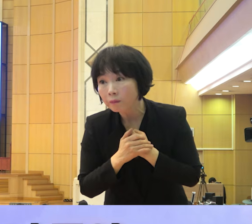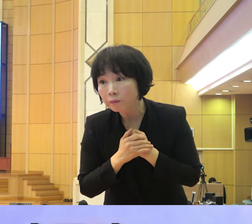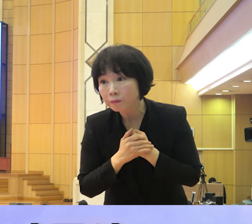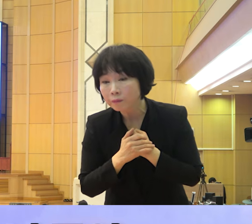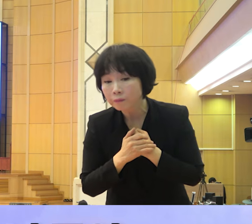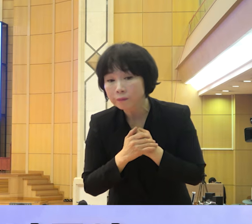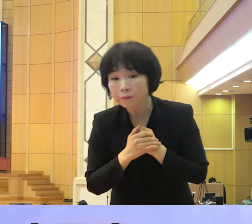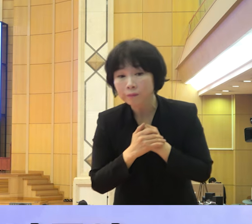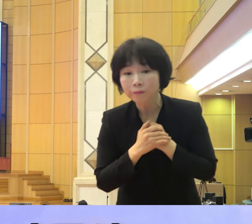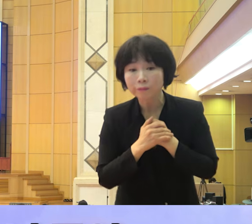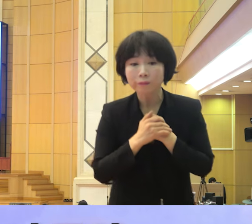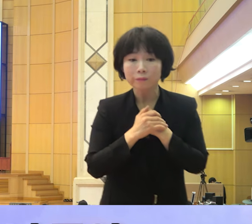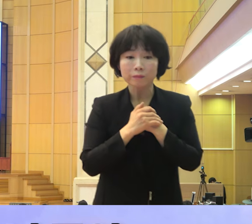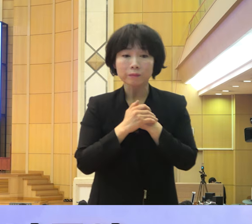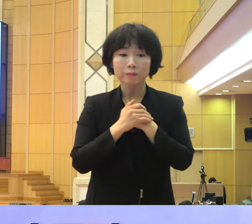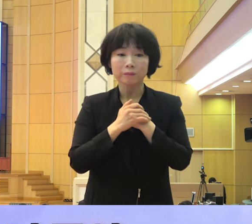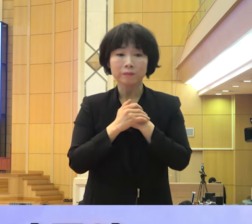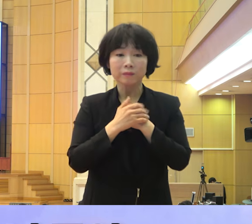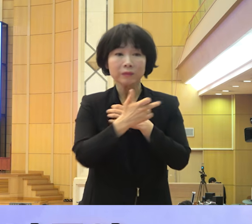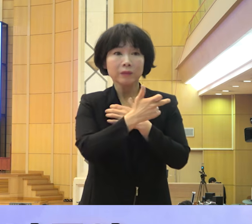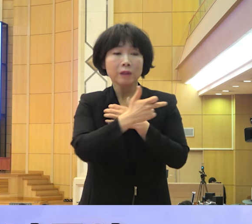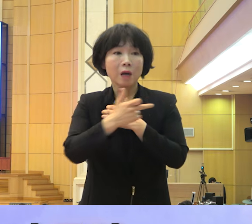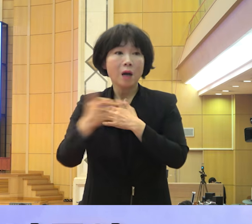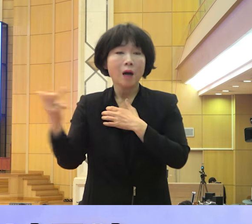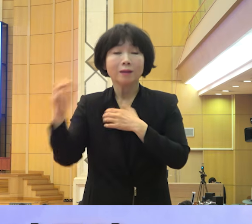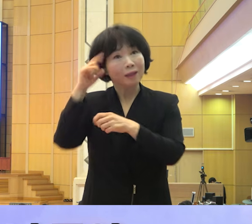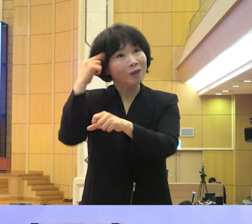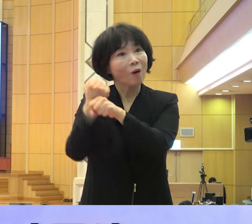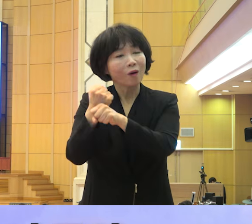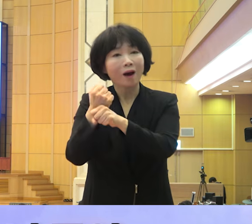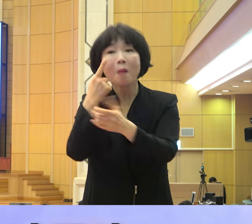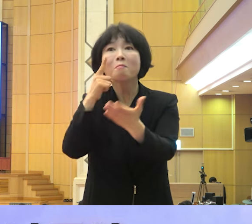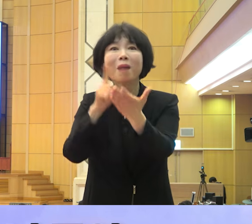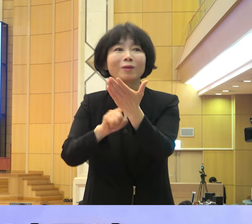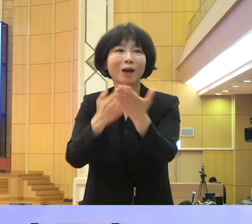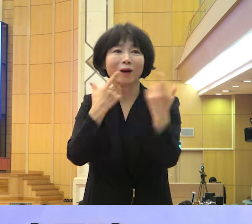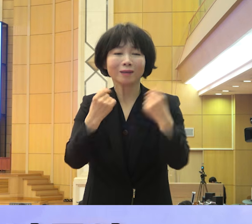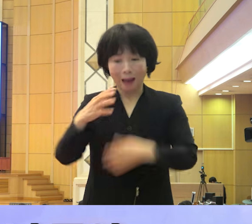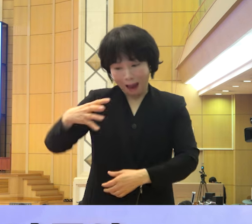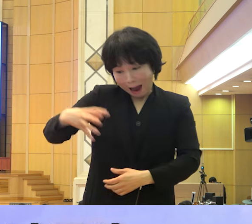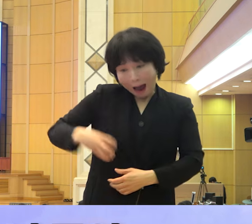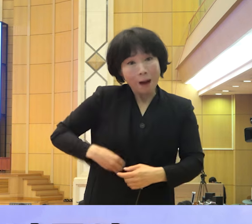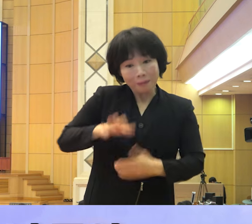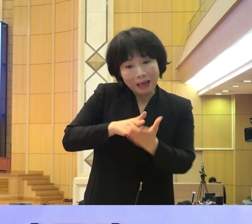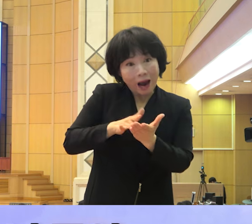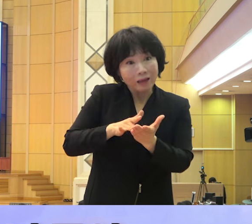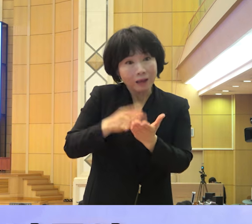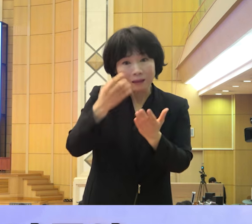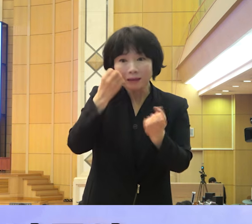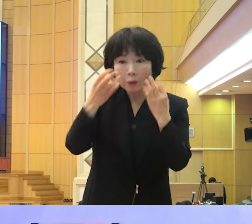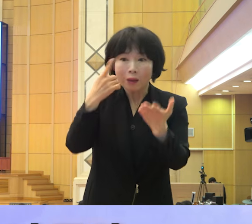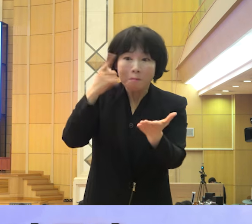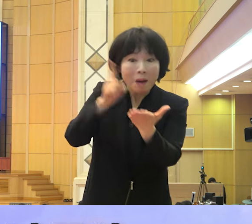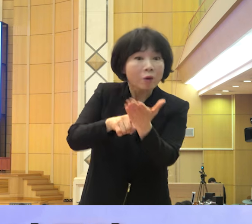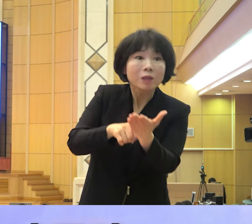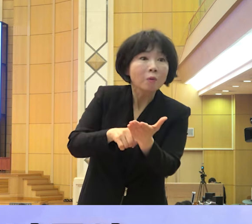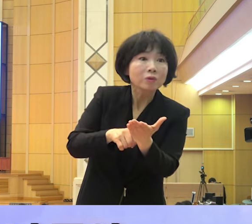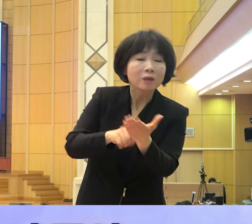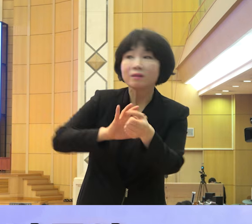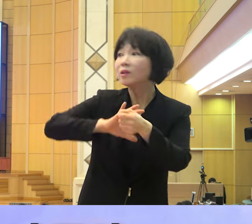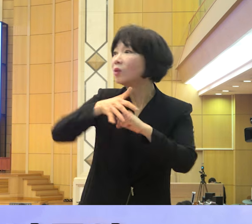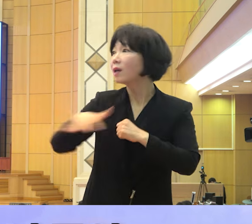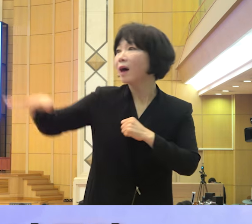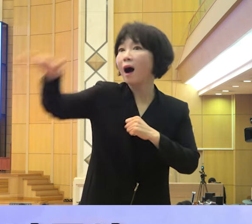이런 정도만 알아도 이거 엄청난 얘기인데, 그리고 암을 개발할 정도의 이 정도만 하면 그